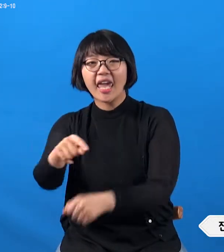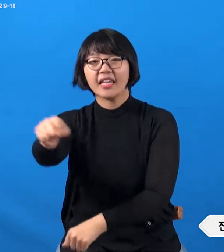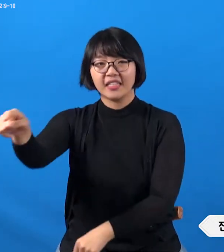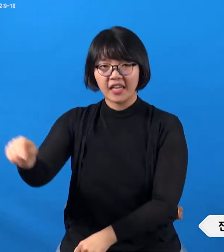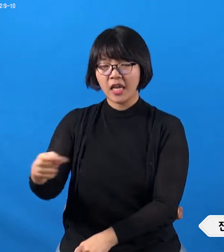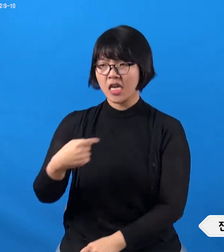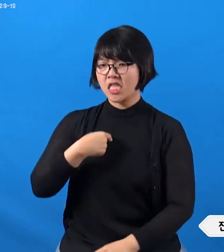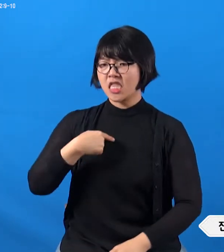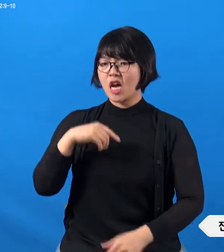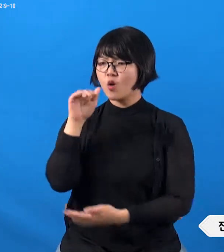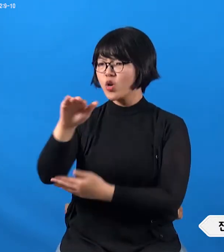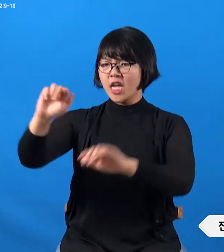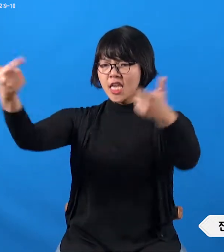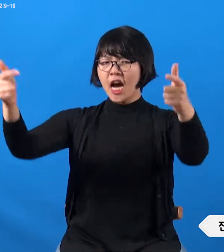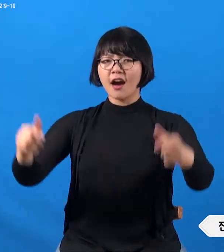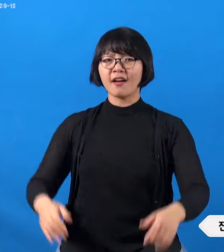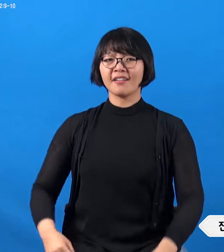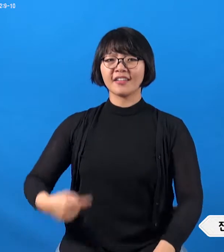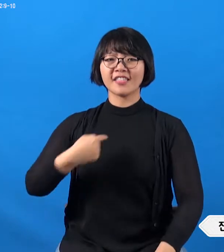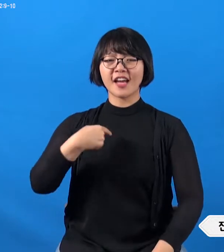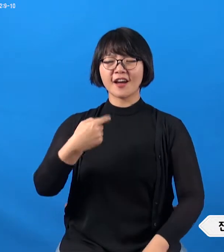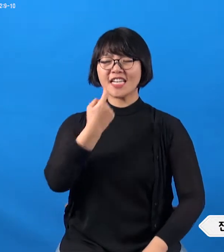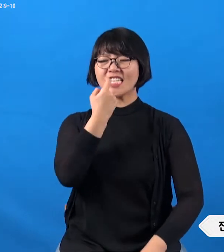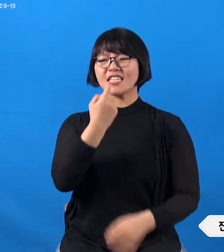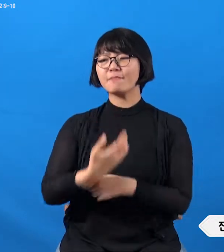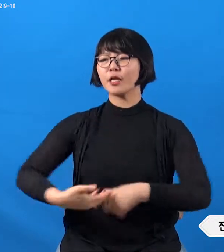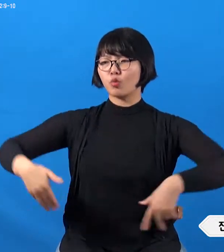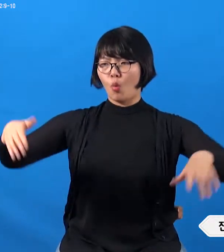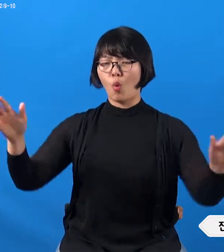내가 백조라고, 내가 날 수 있다고